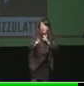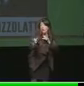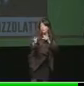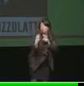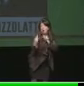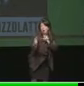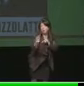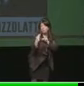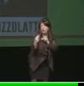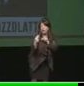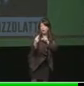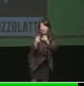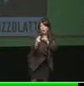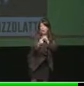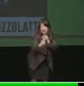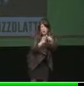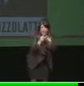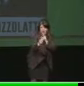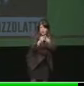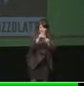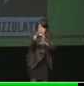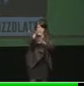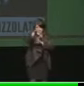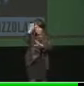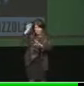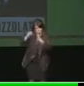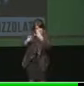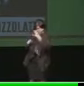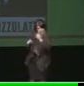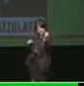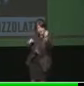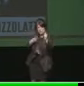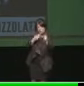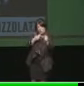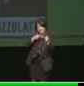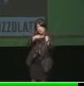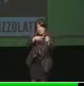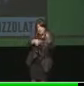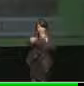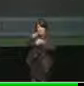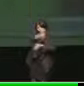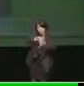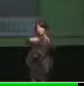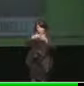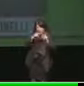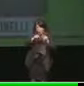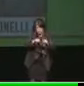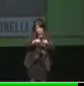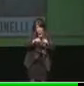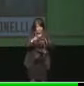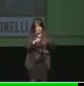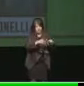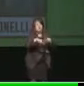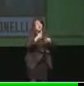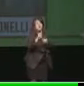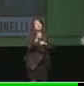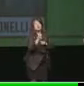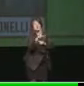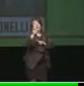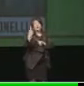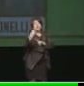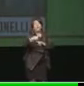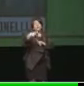attraverso gli altri anche a livello neuronale ci sarà con noi anche Guido Tonelli che è altro grande nome della ricerca scientifica Luca